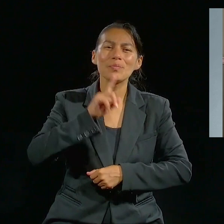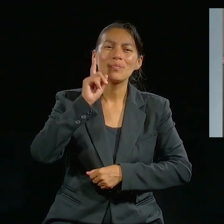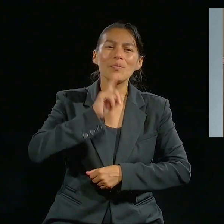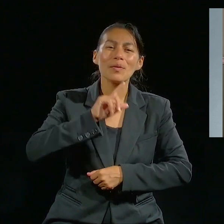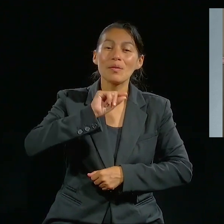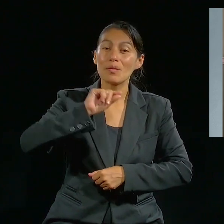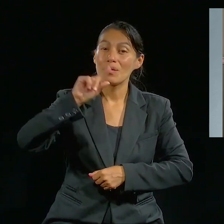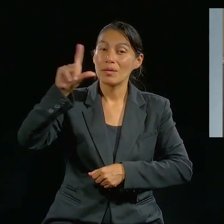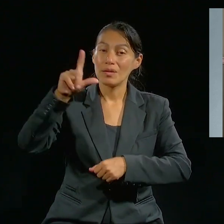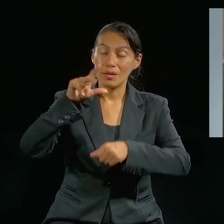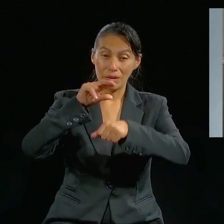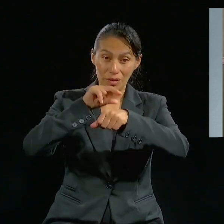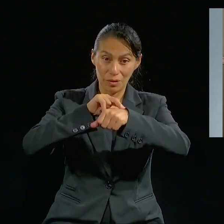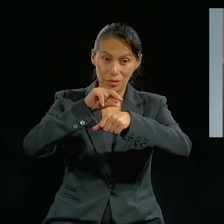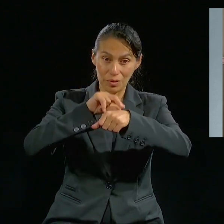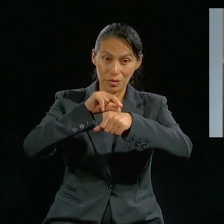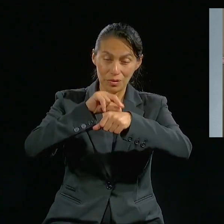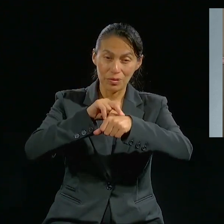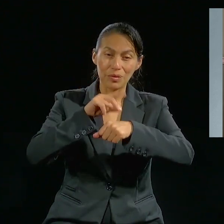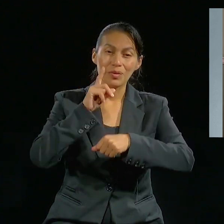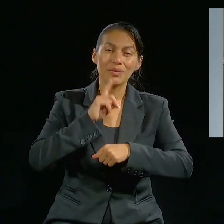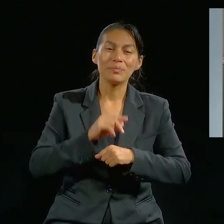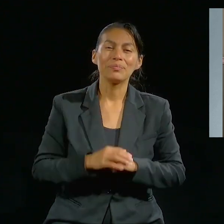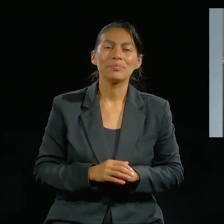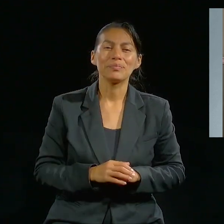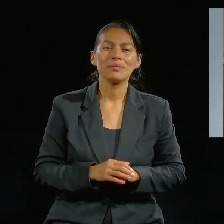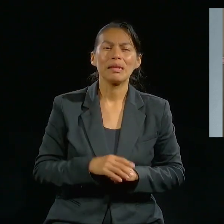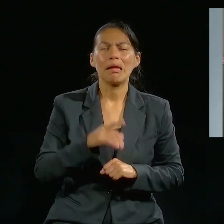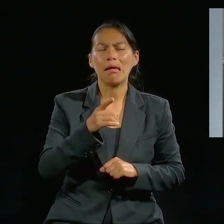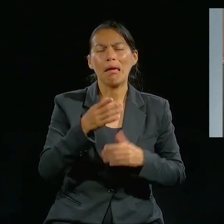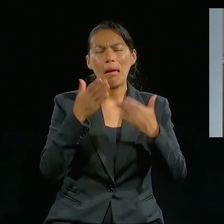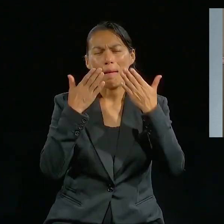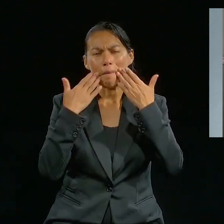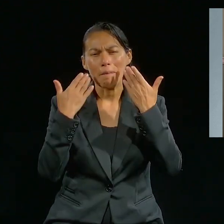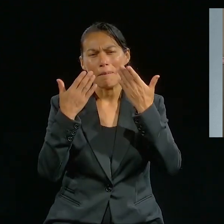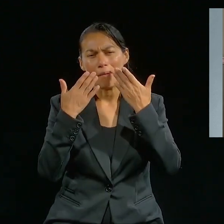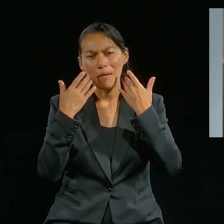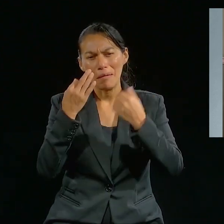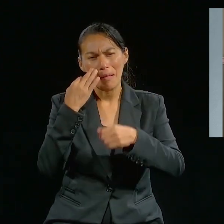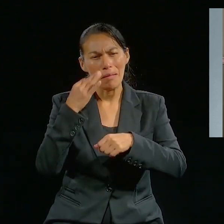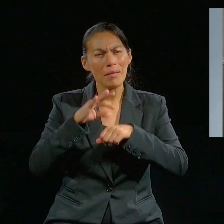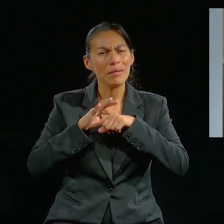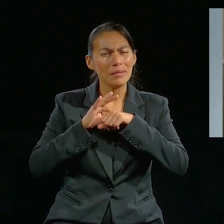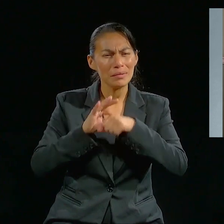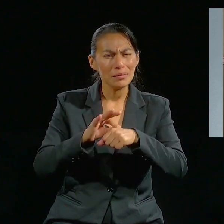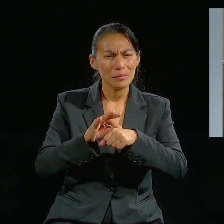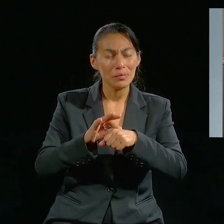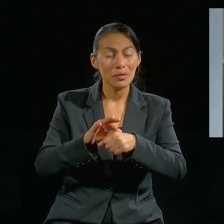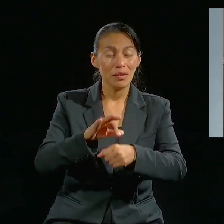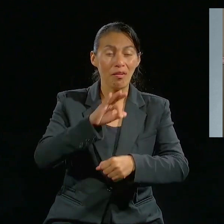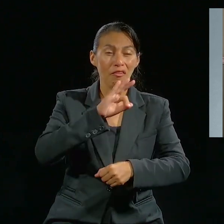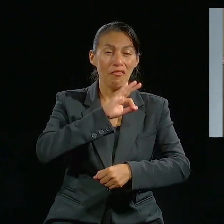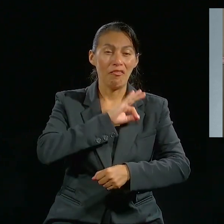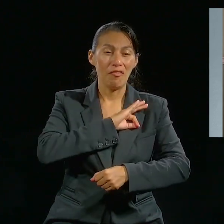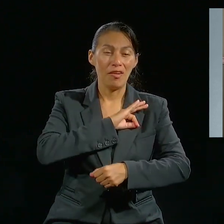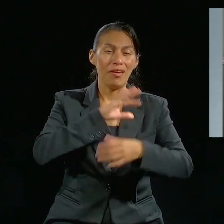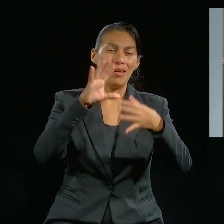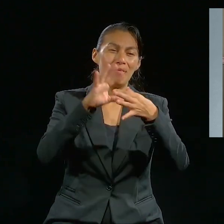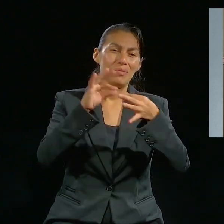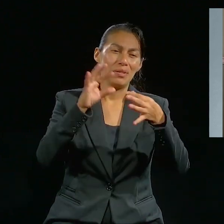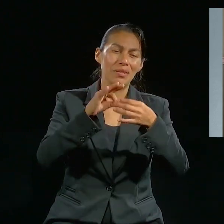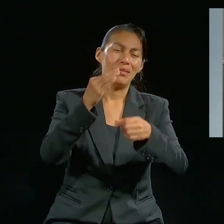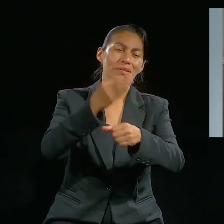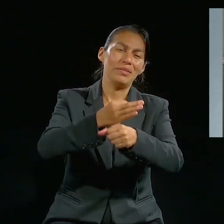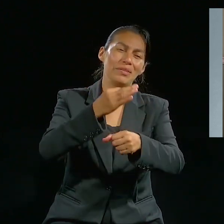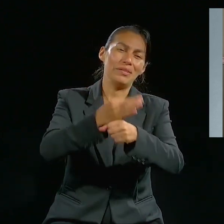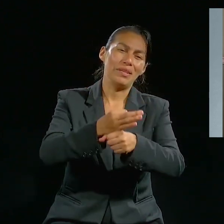tenemos una dama profesional, doctora, que amablemente viene ante todos a darnos